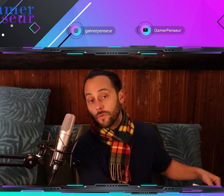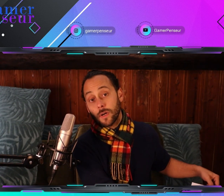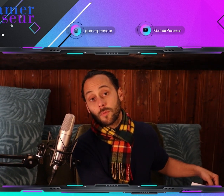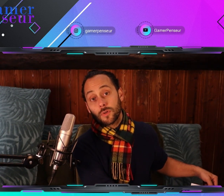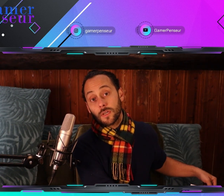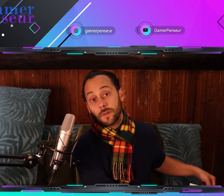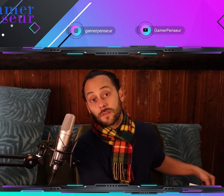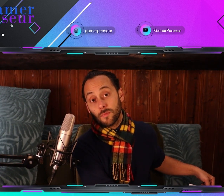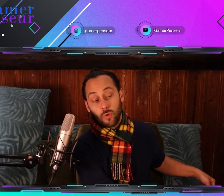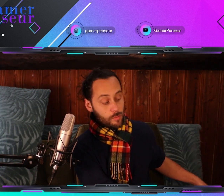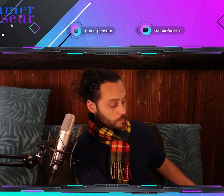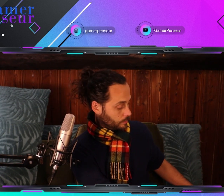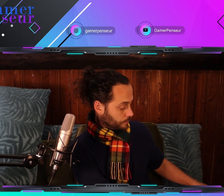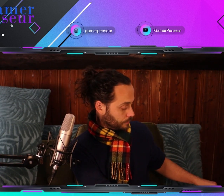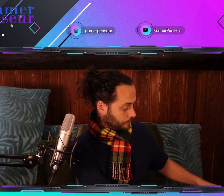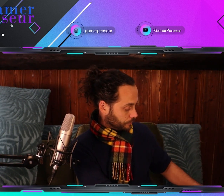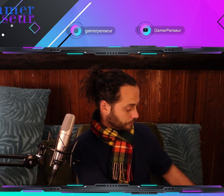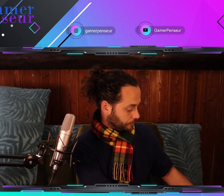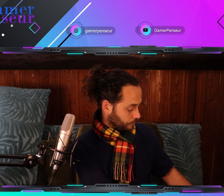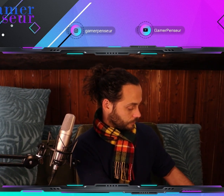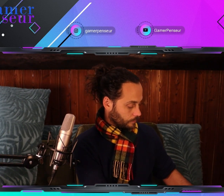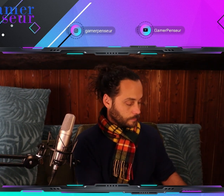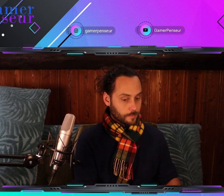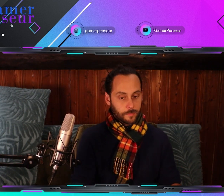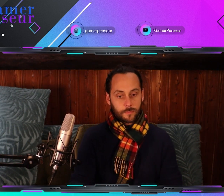Donc, on va commencer avec ces mots.